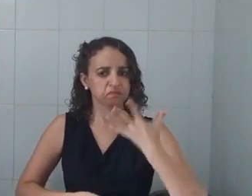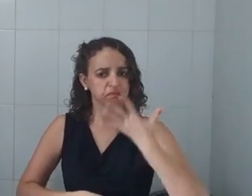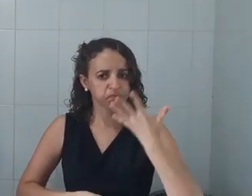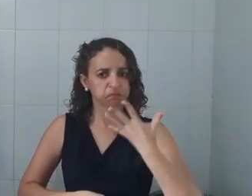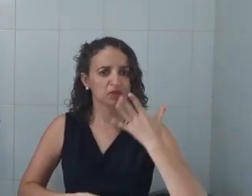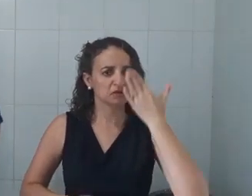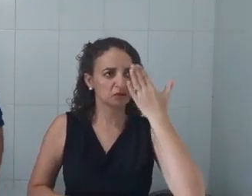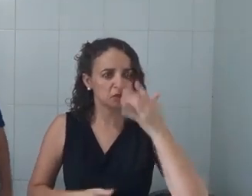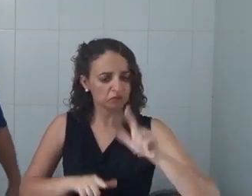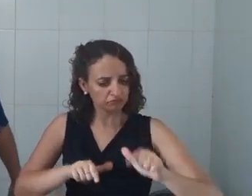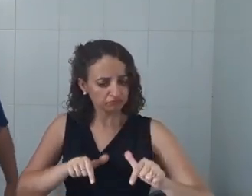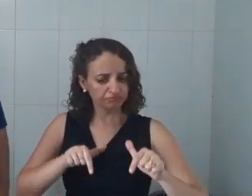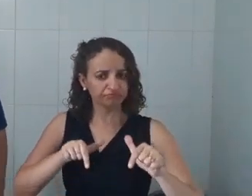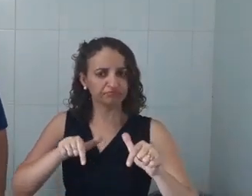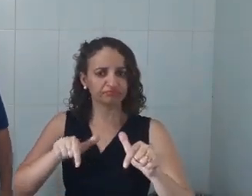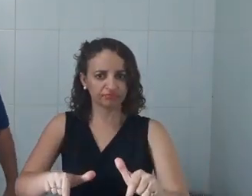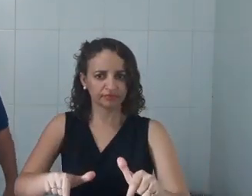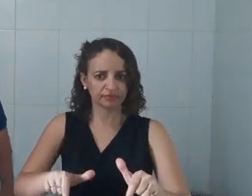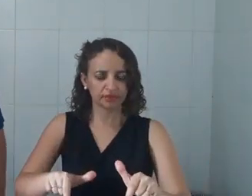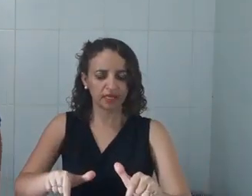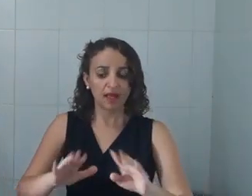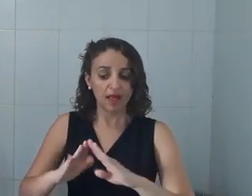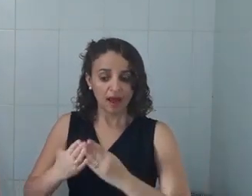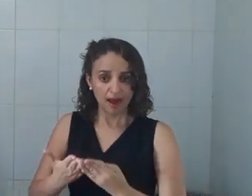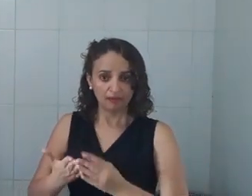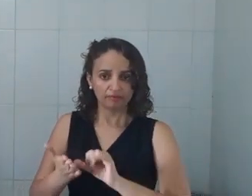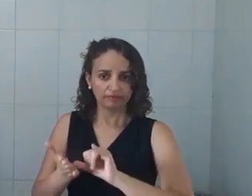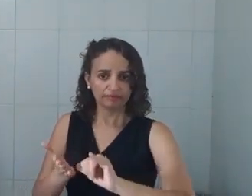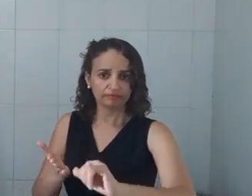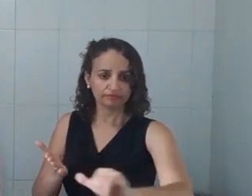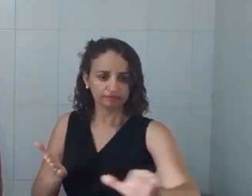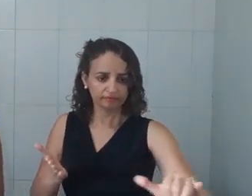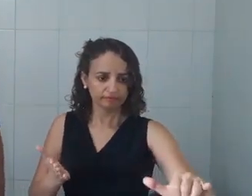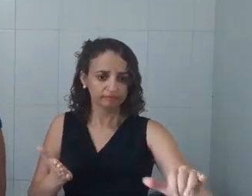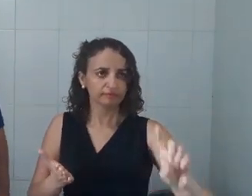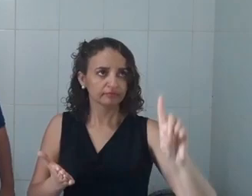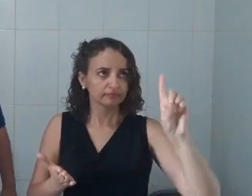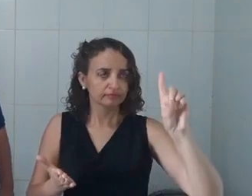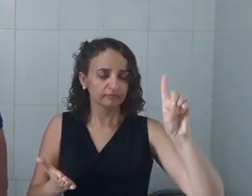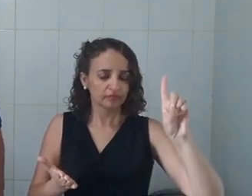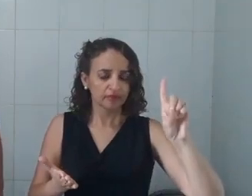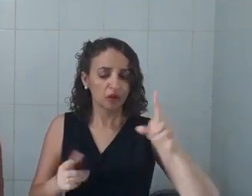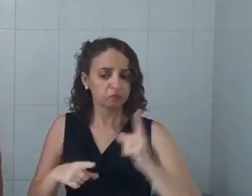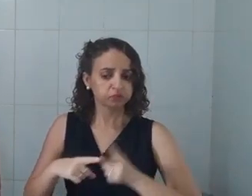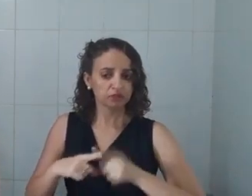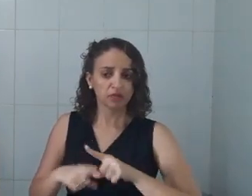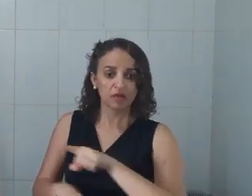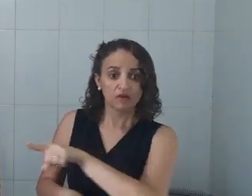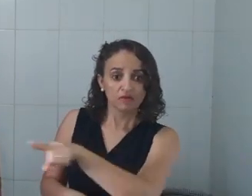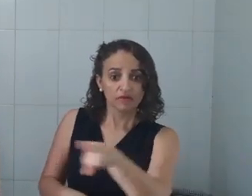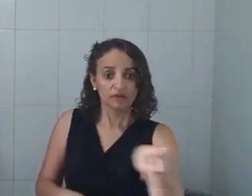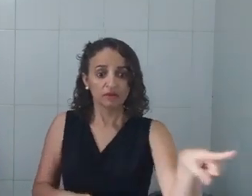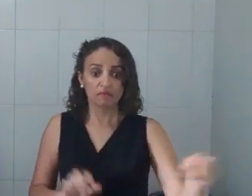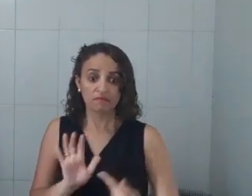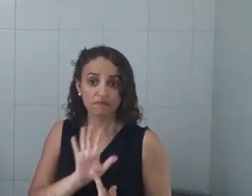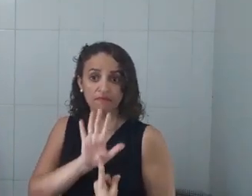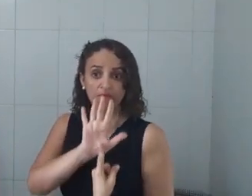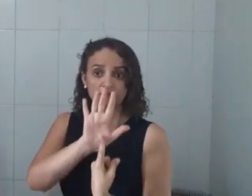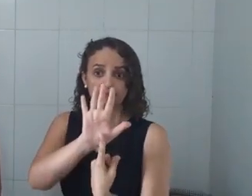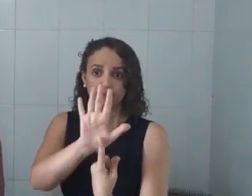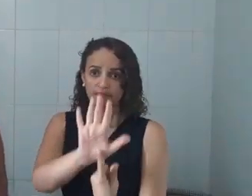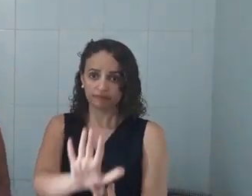que diz em 1 Tessalonicenses capítulo 1, versículo 8: porque de vós repercutiu a palavra do